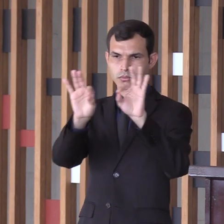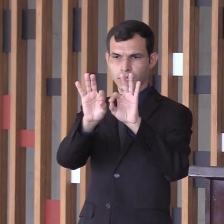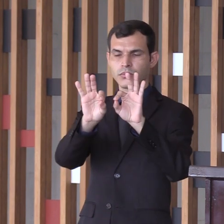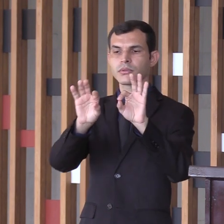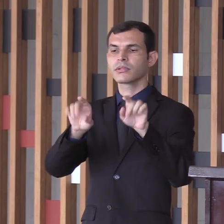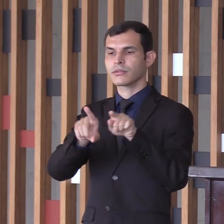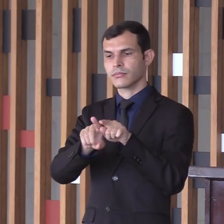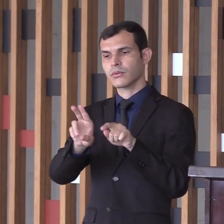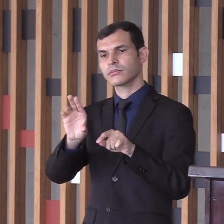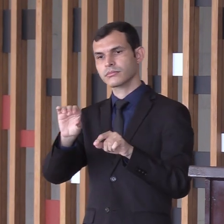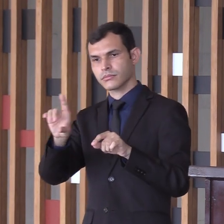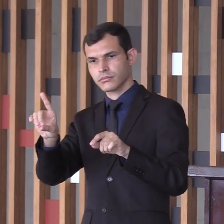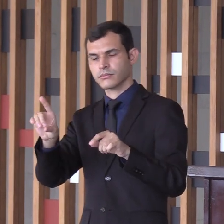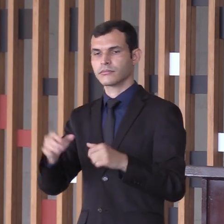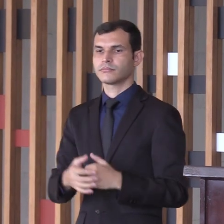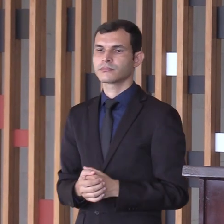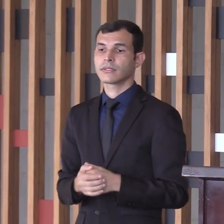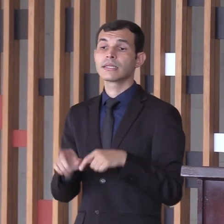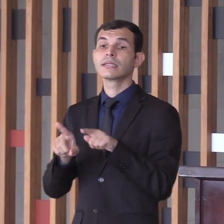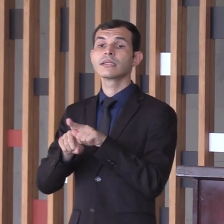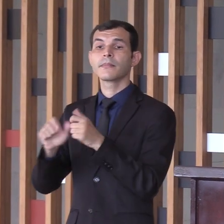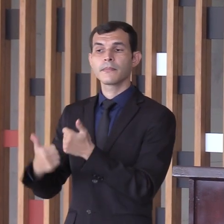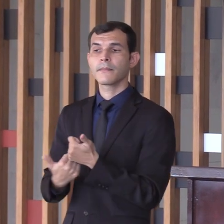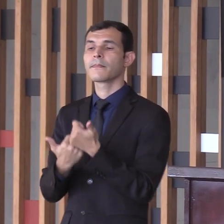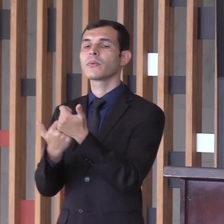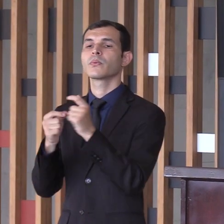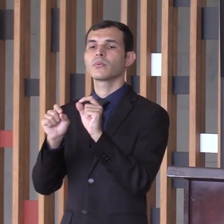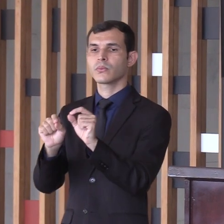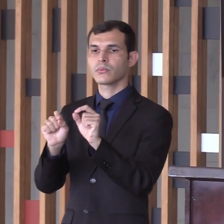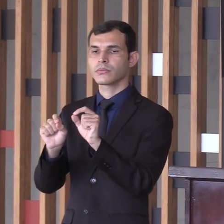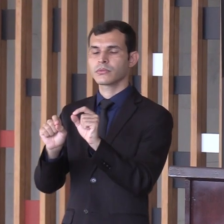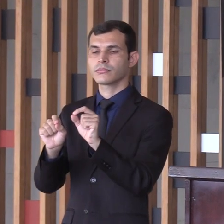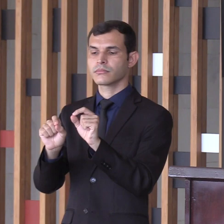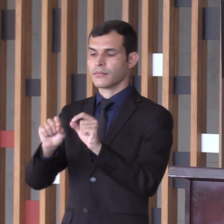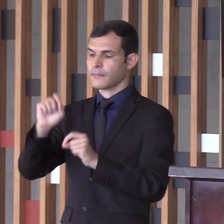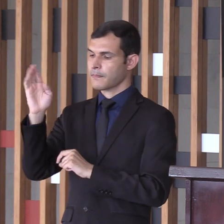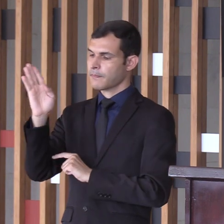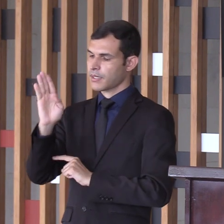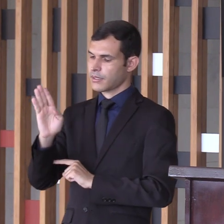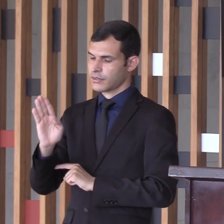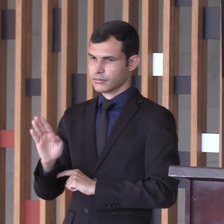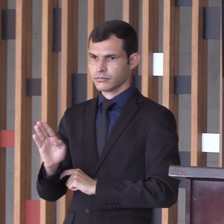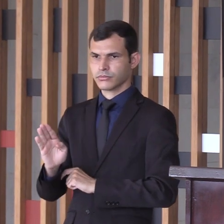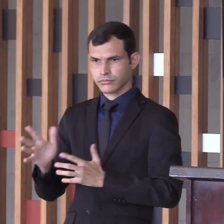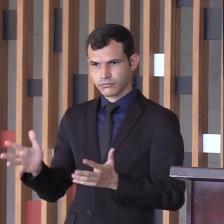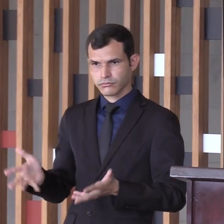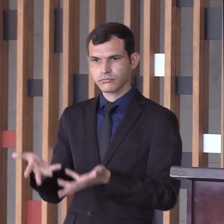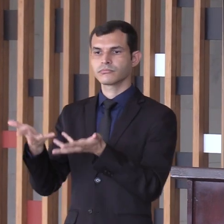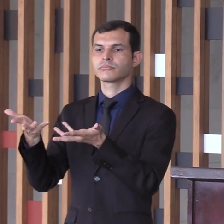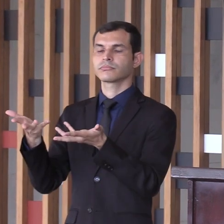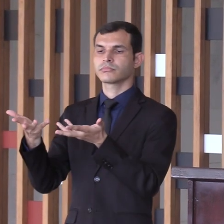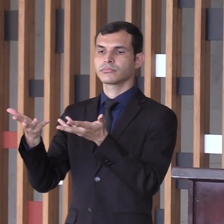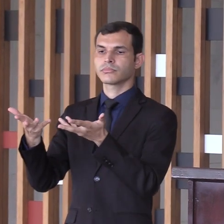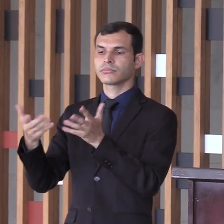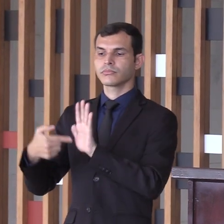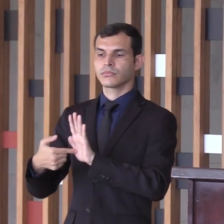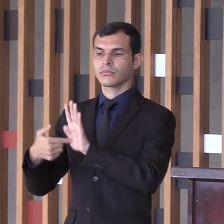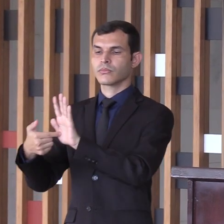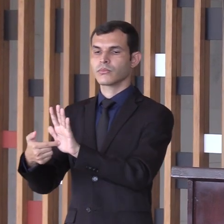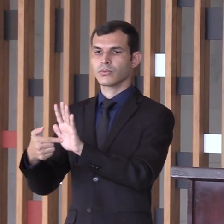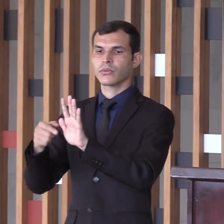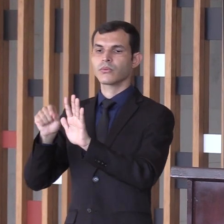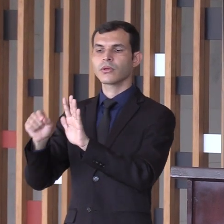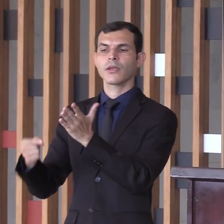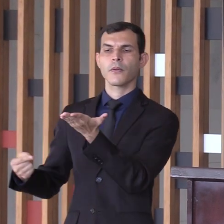OCDE. Contribuirá também para reforçar a credibilidade do Brasil ao evidenciar o seu compromisso